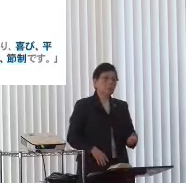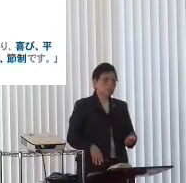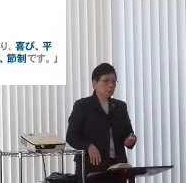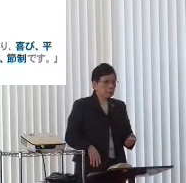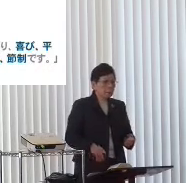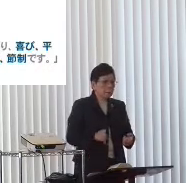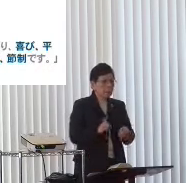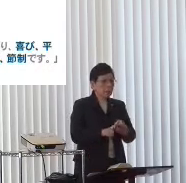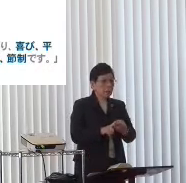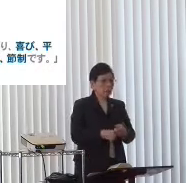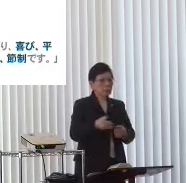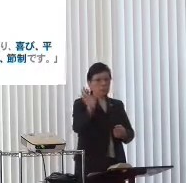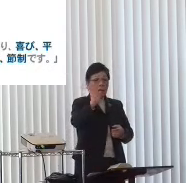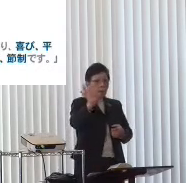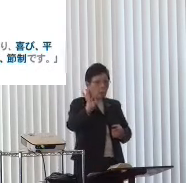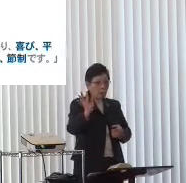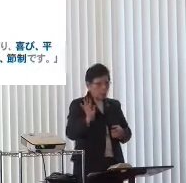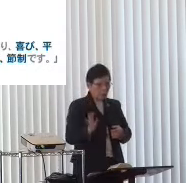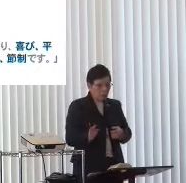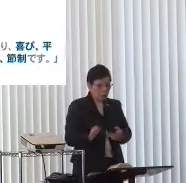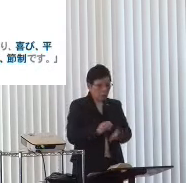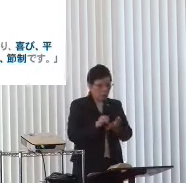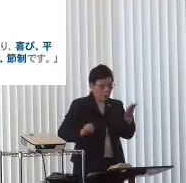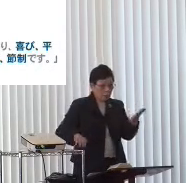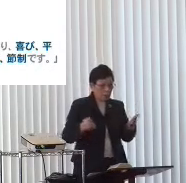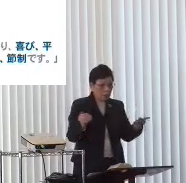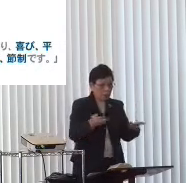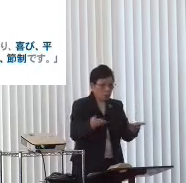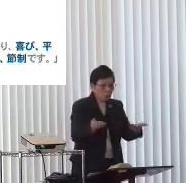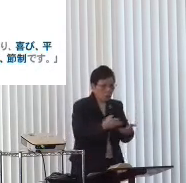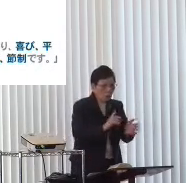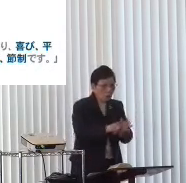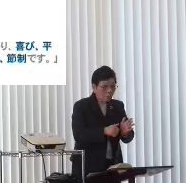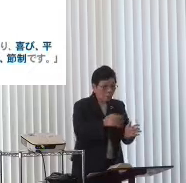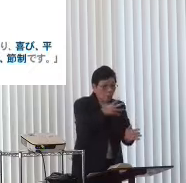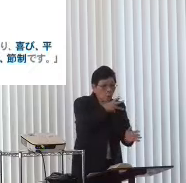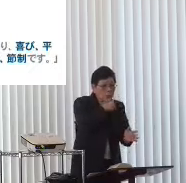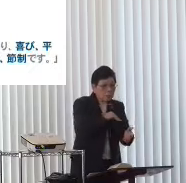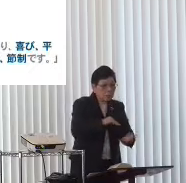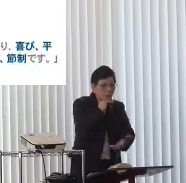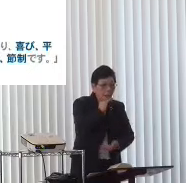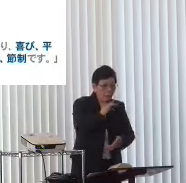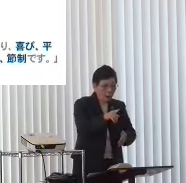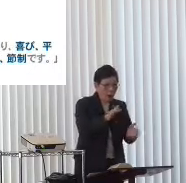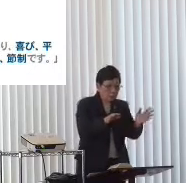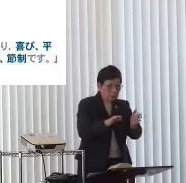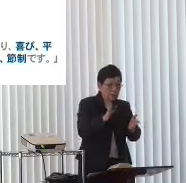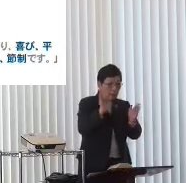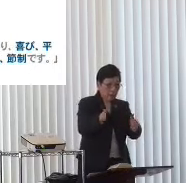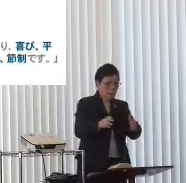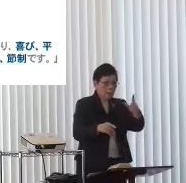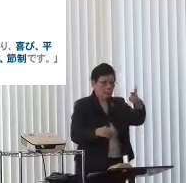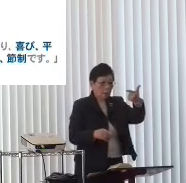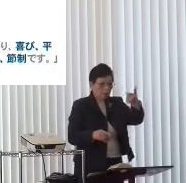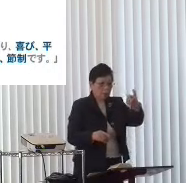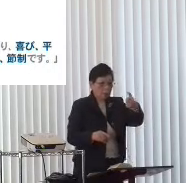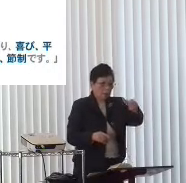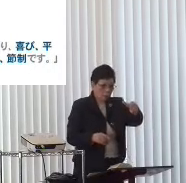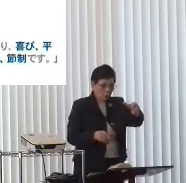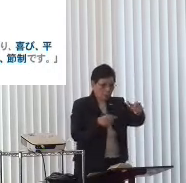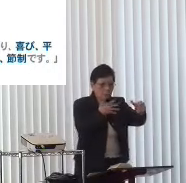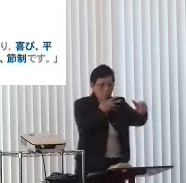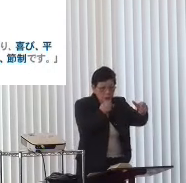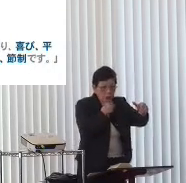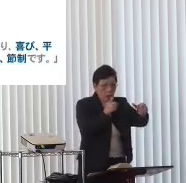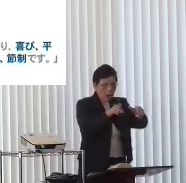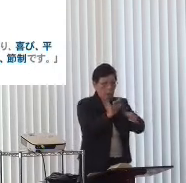仕事は引退するでしょうし、私たちに課せられている課題は時が来れば終わりますけれども、しか